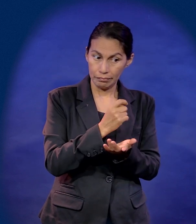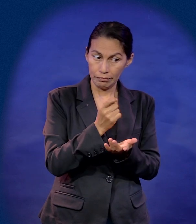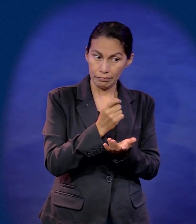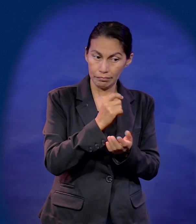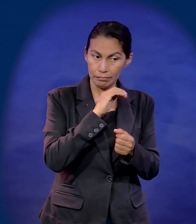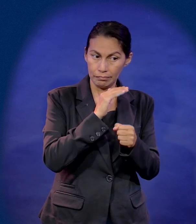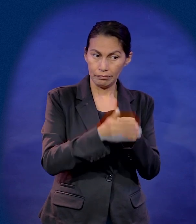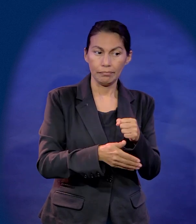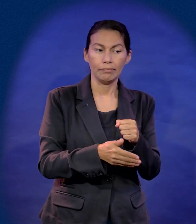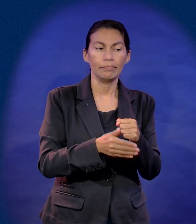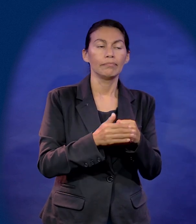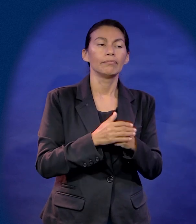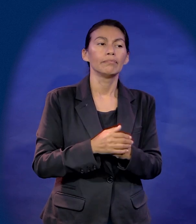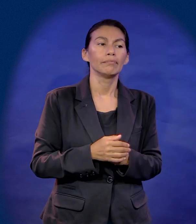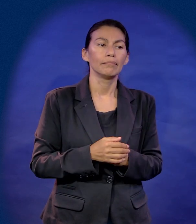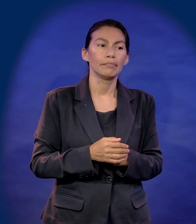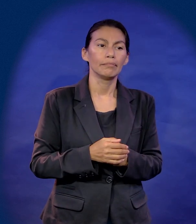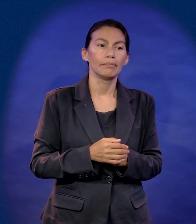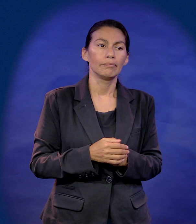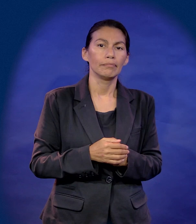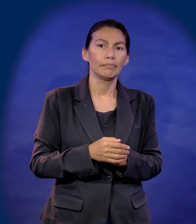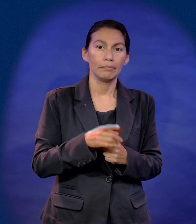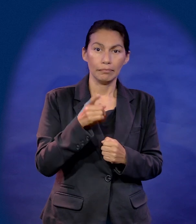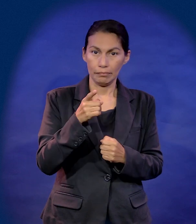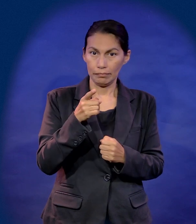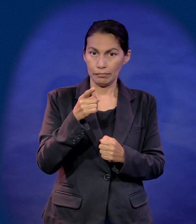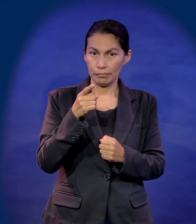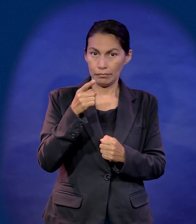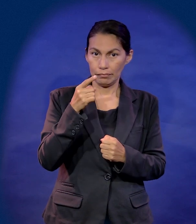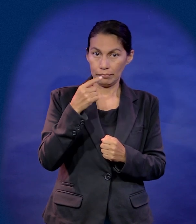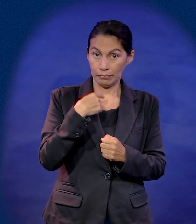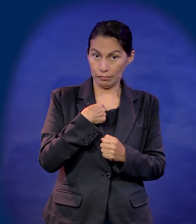que nuestra relación terminó.